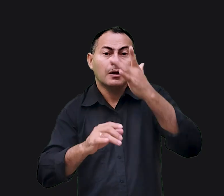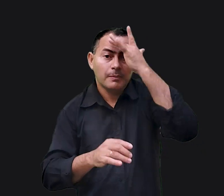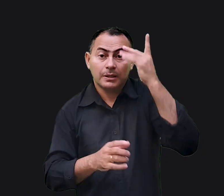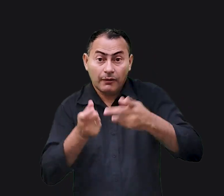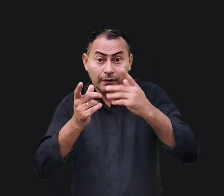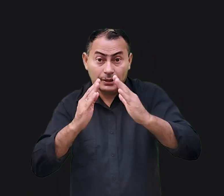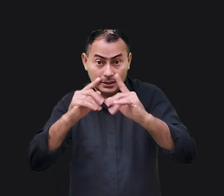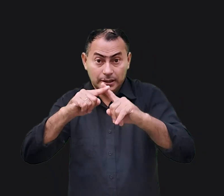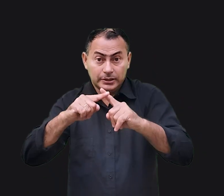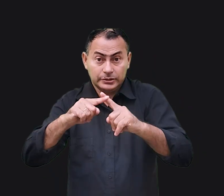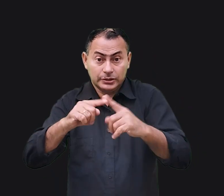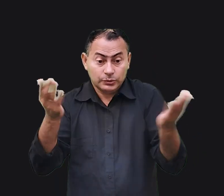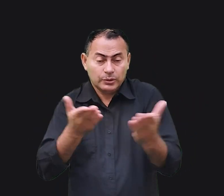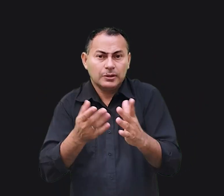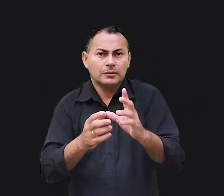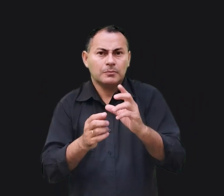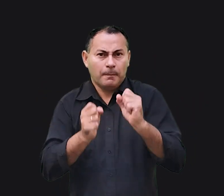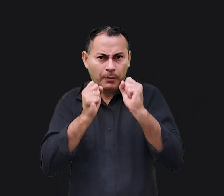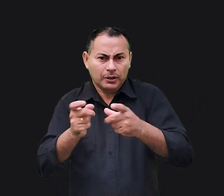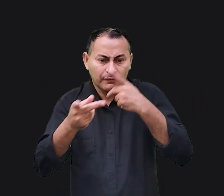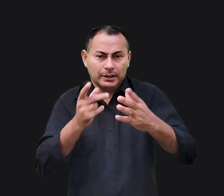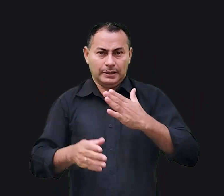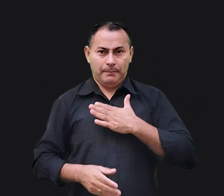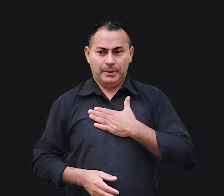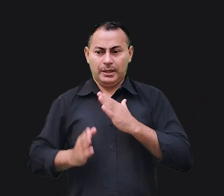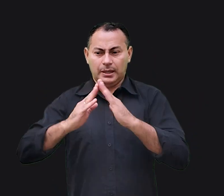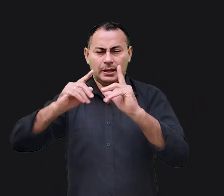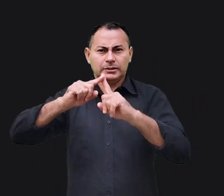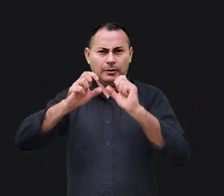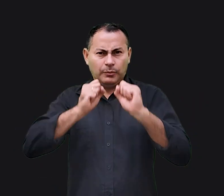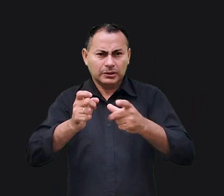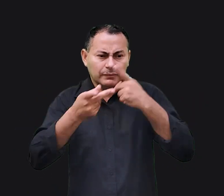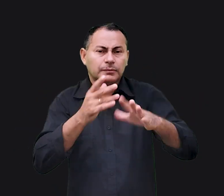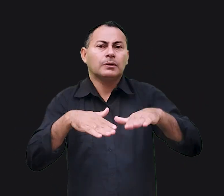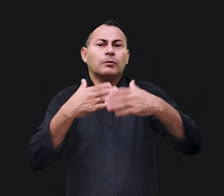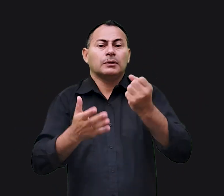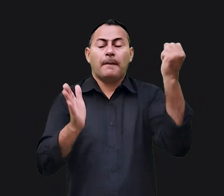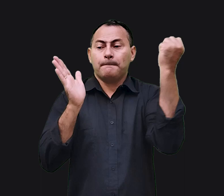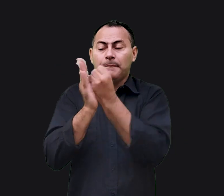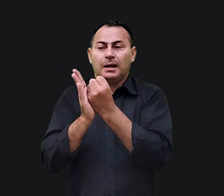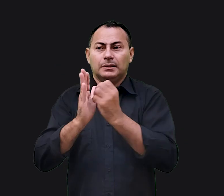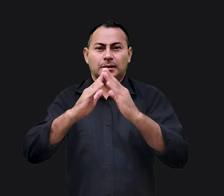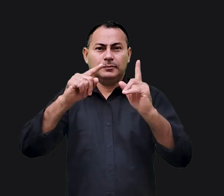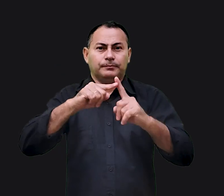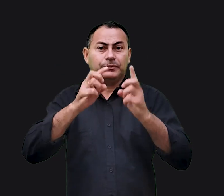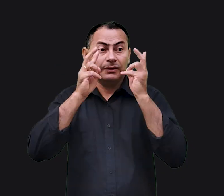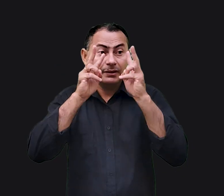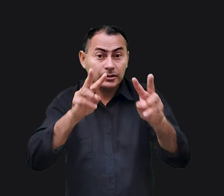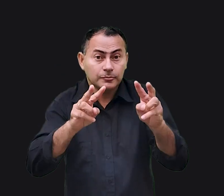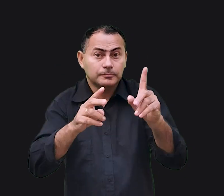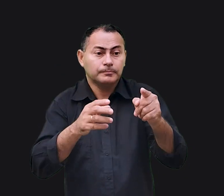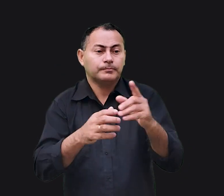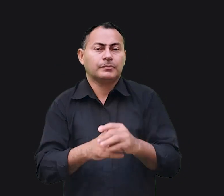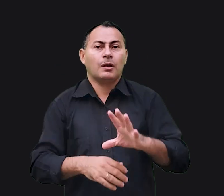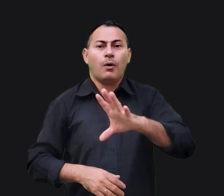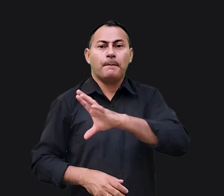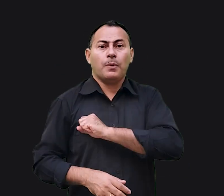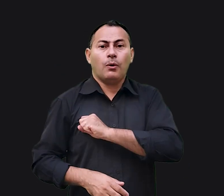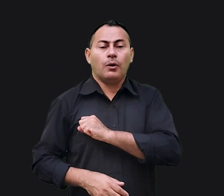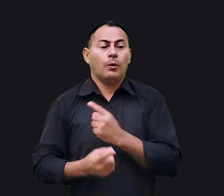da igreja de hoje? Será que posso falar isso da minha igreja? Uma das marcas da igreja invisível é o amor uns